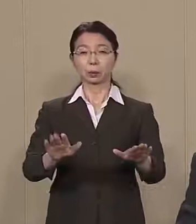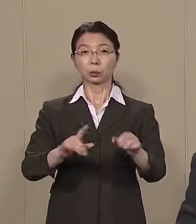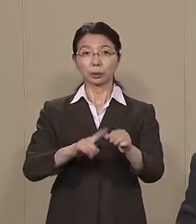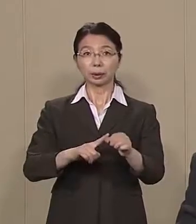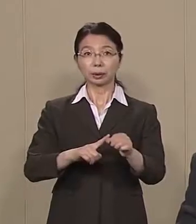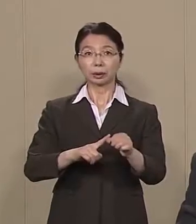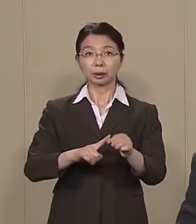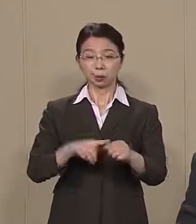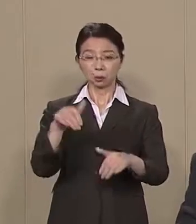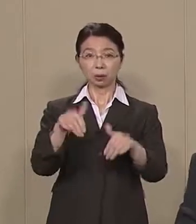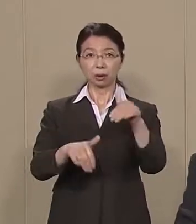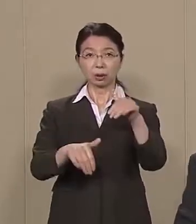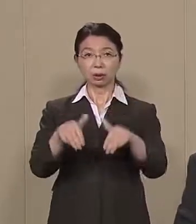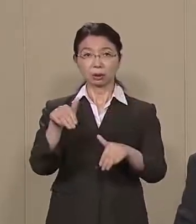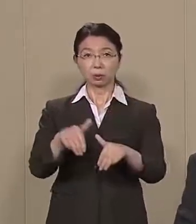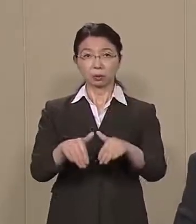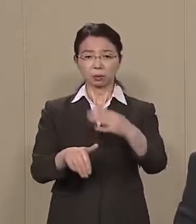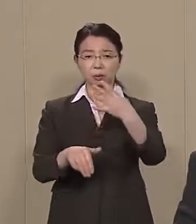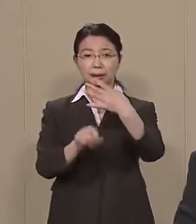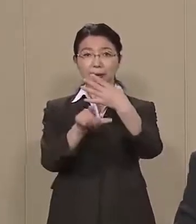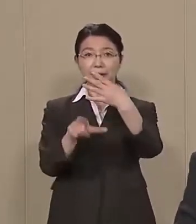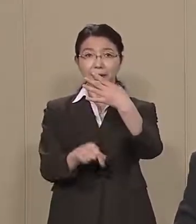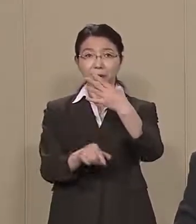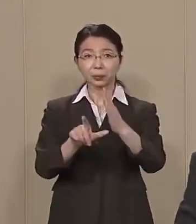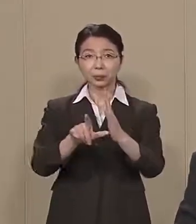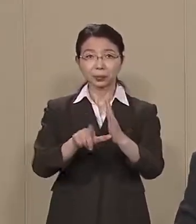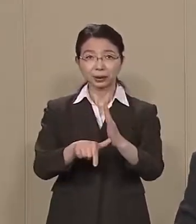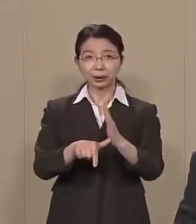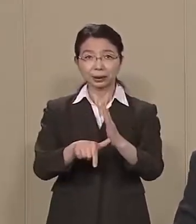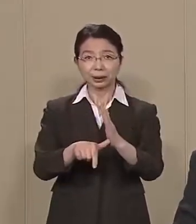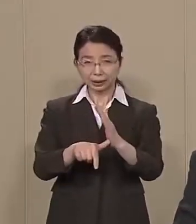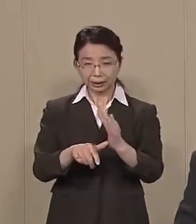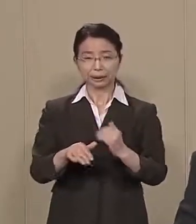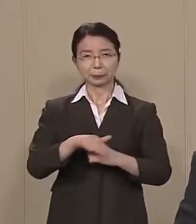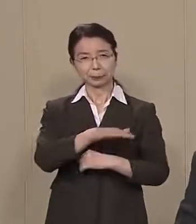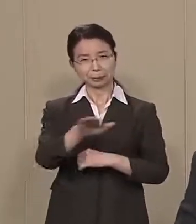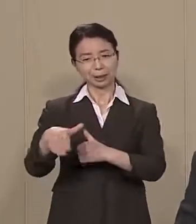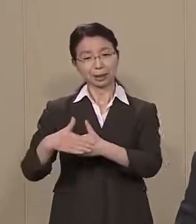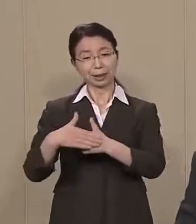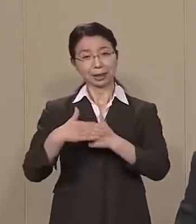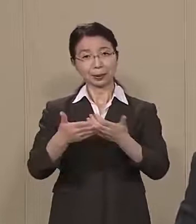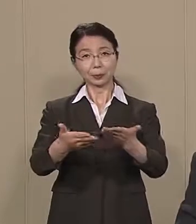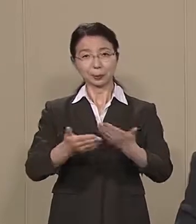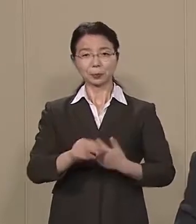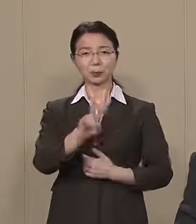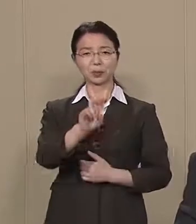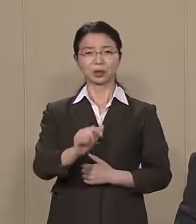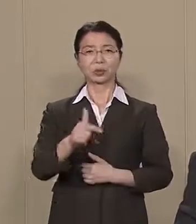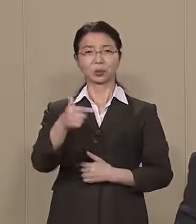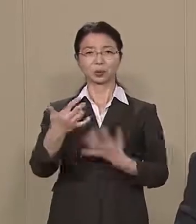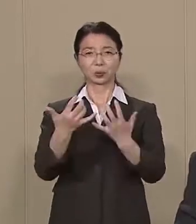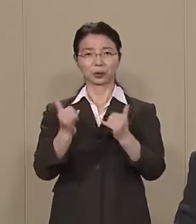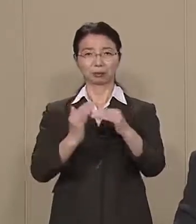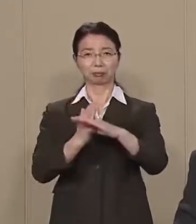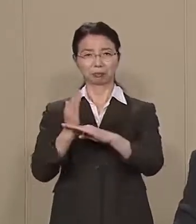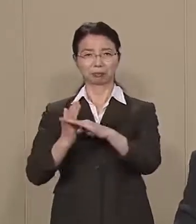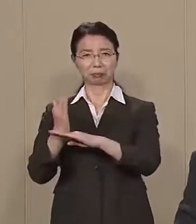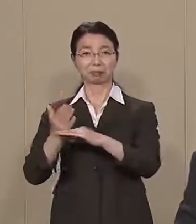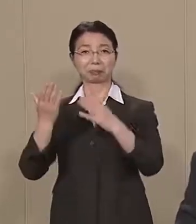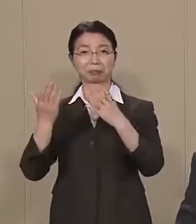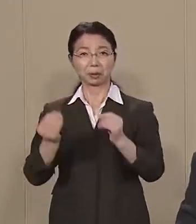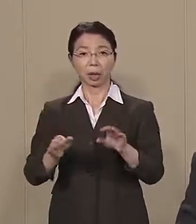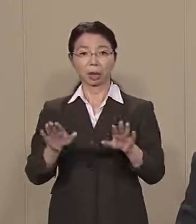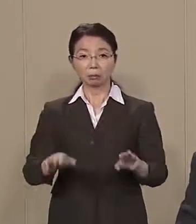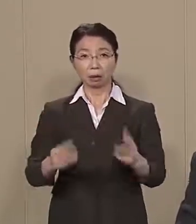統一地方選挙の4月時点で多くの民により26人もの議員を誕生させ